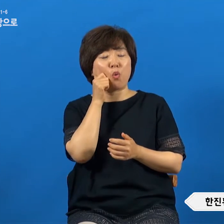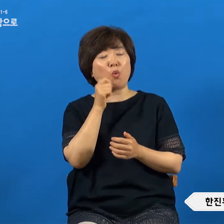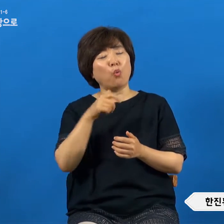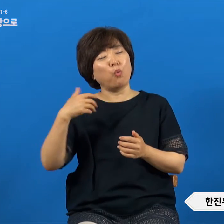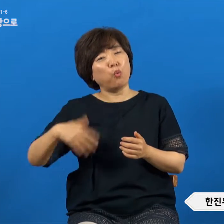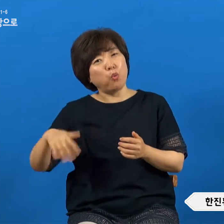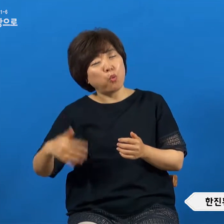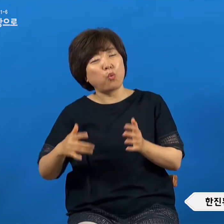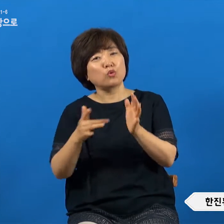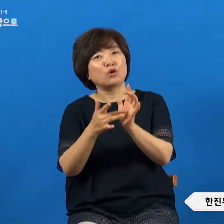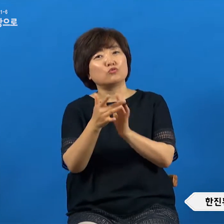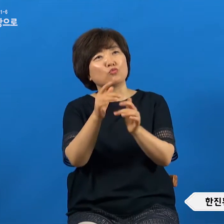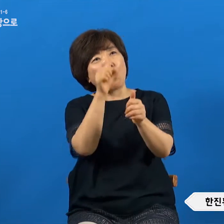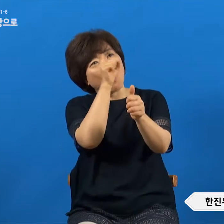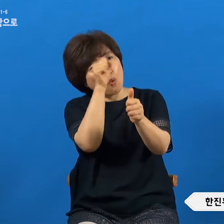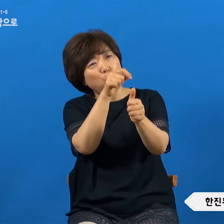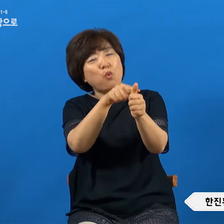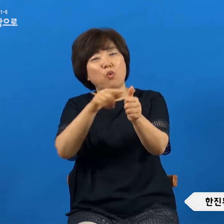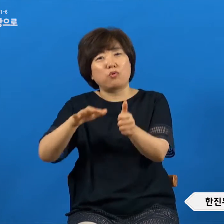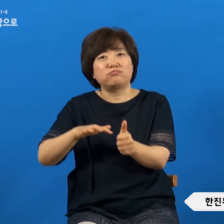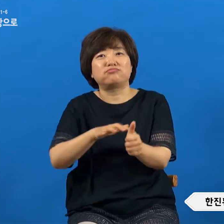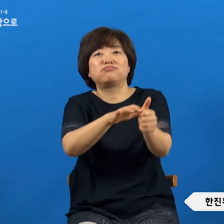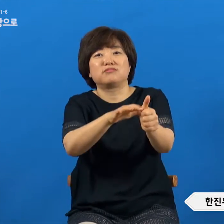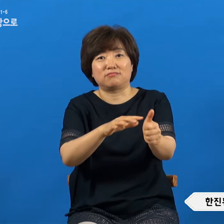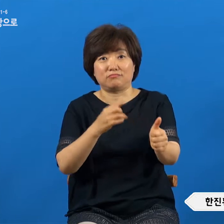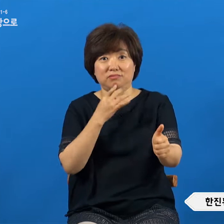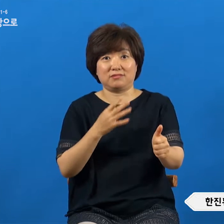그것이 좋아서 따랐던 사람들입니다.